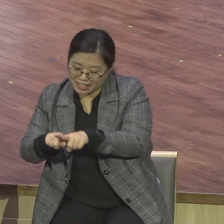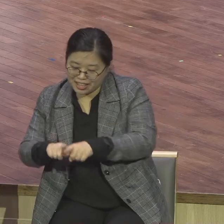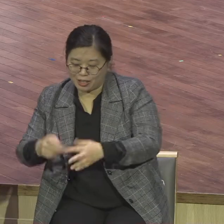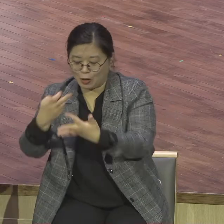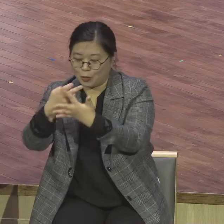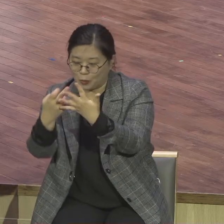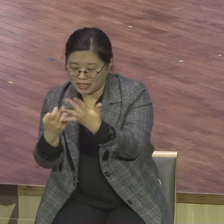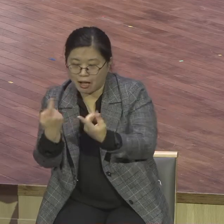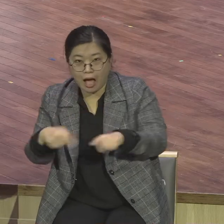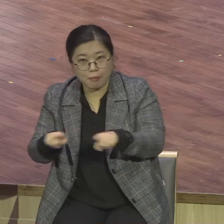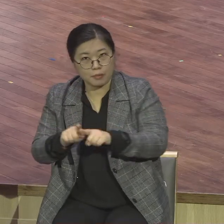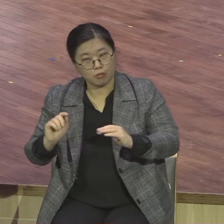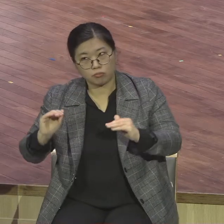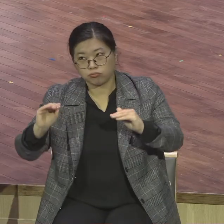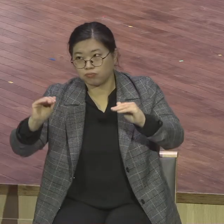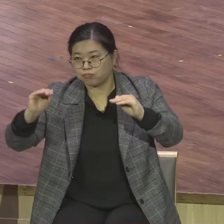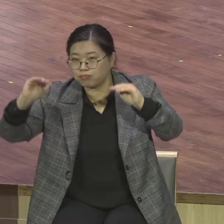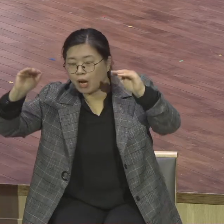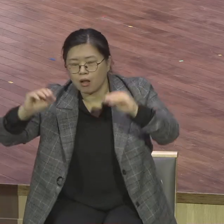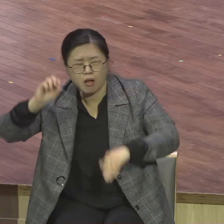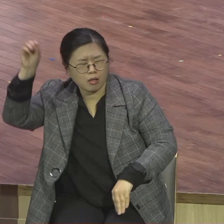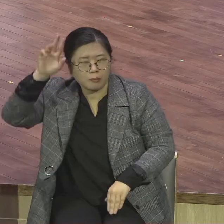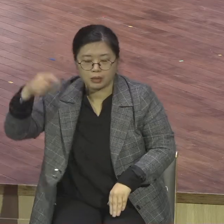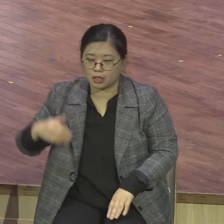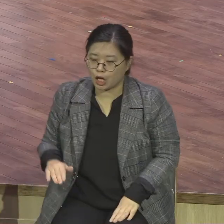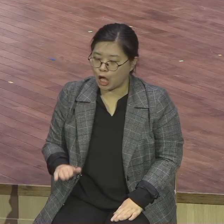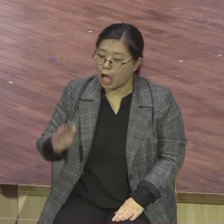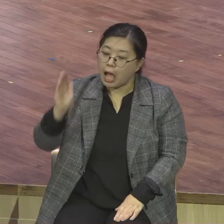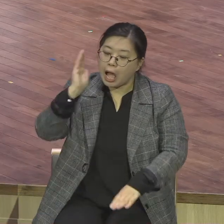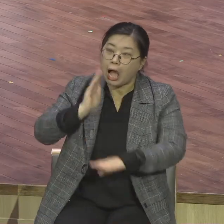저러나 받아들일 수가 없었어요.